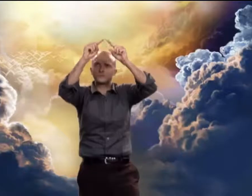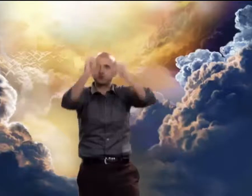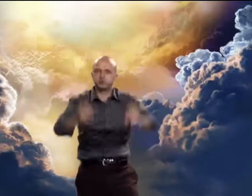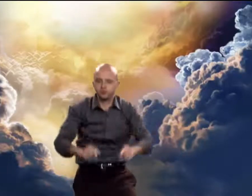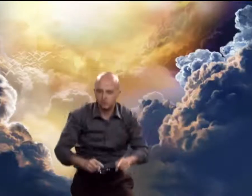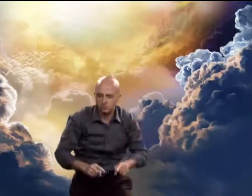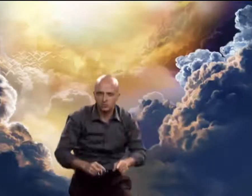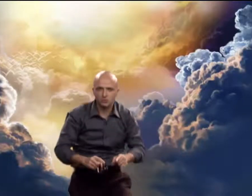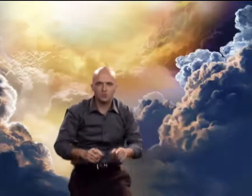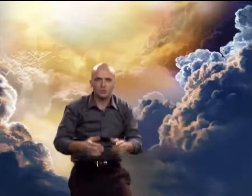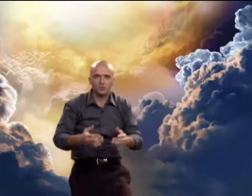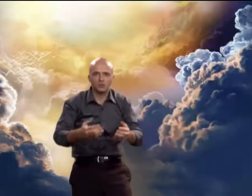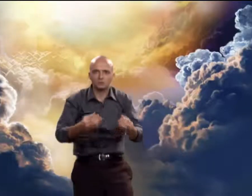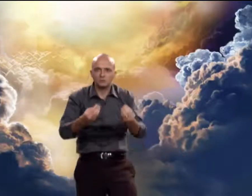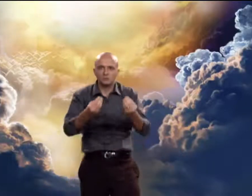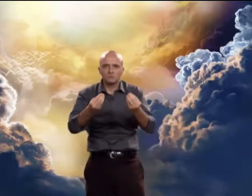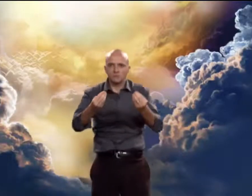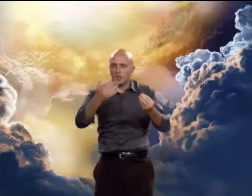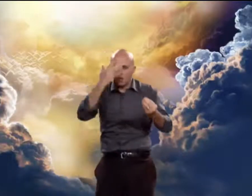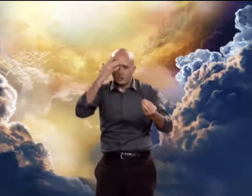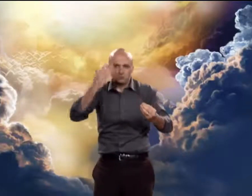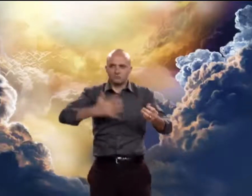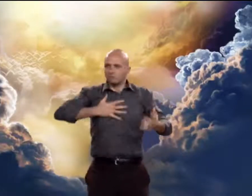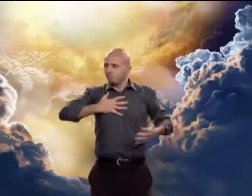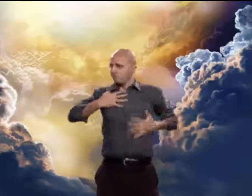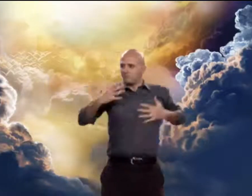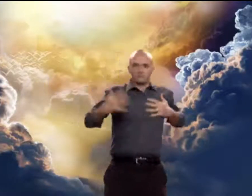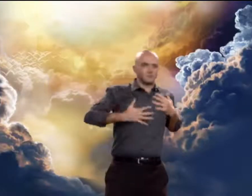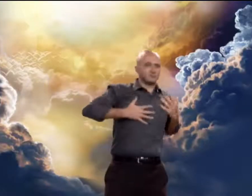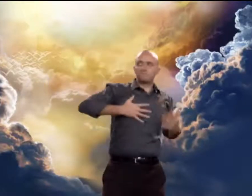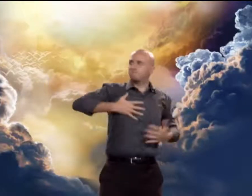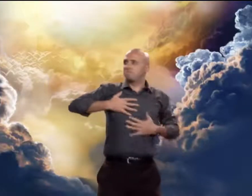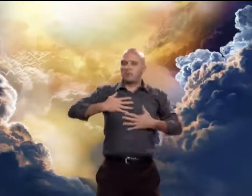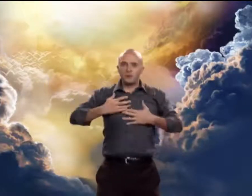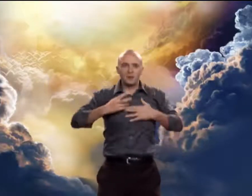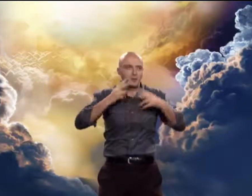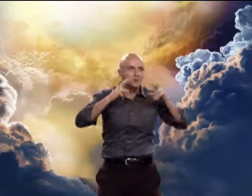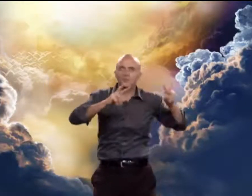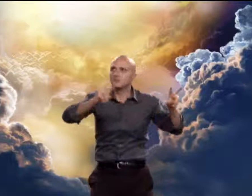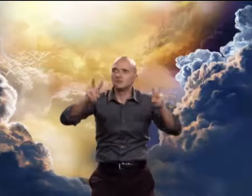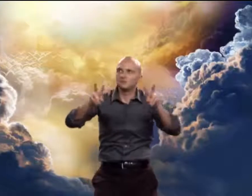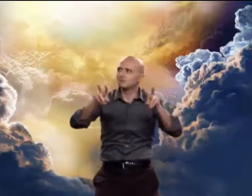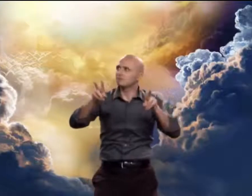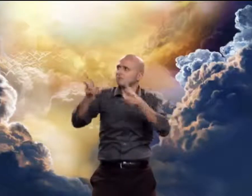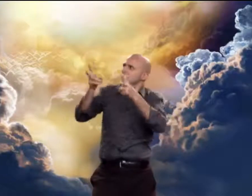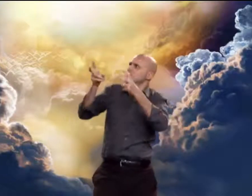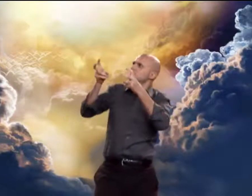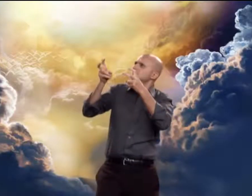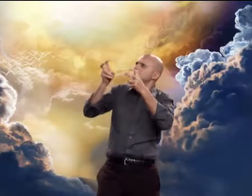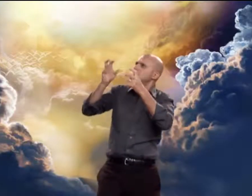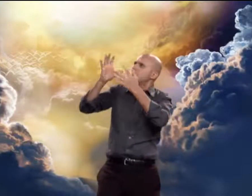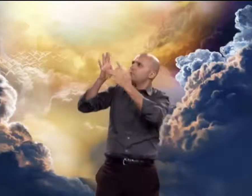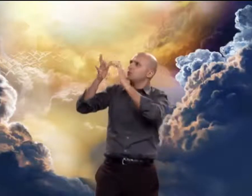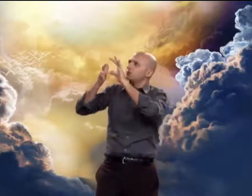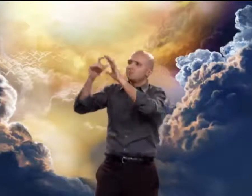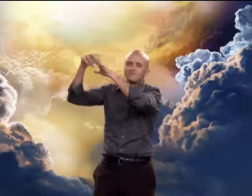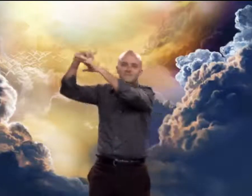Em cumprimento dessa profecia, em 1755, ocorreu o mais terrível terremoto que já foi